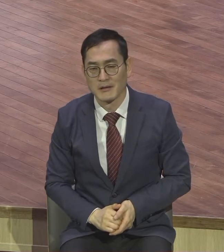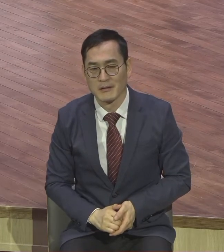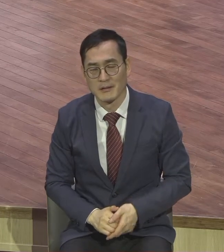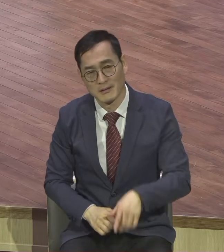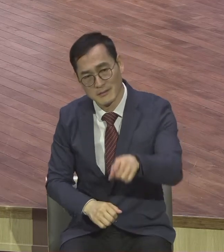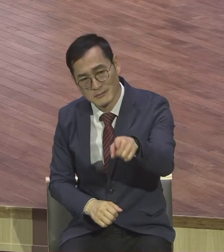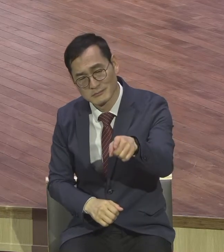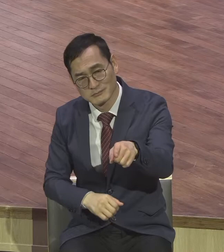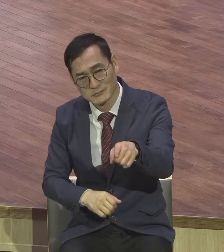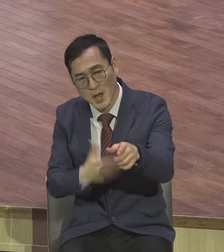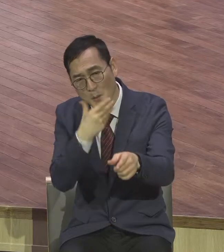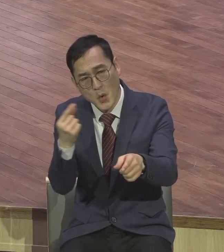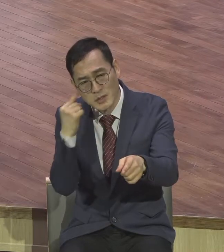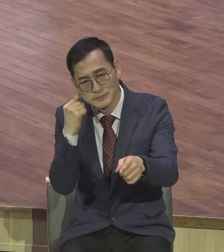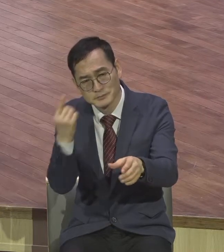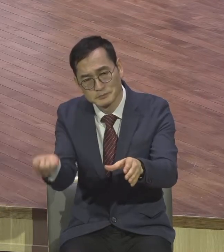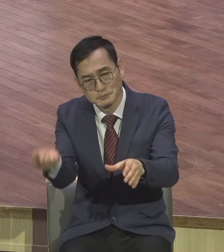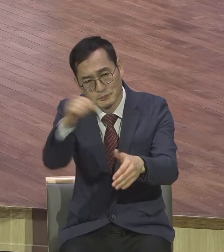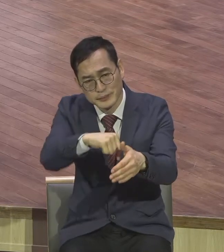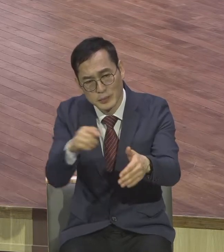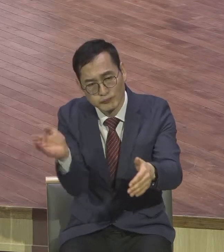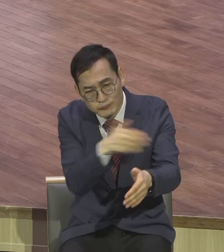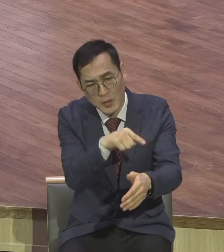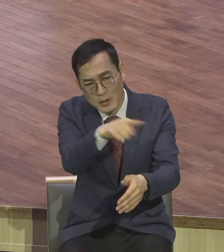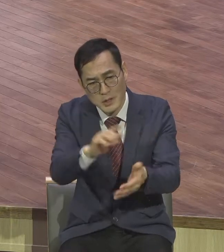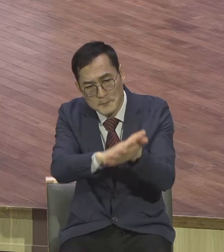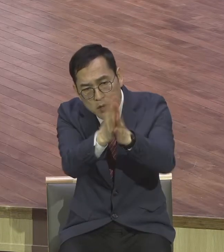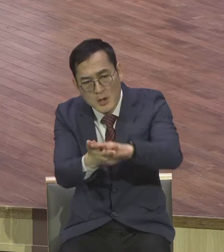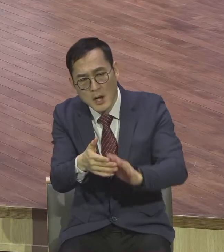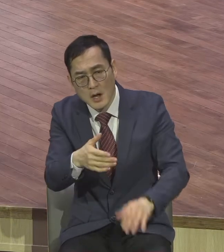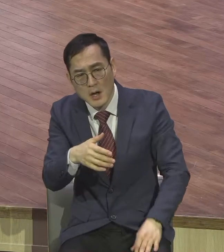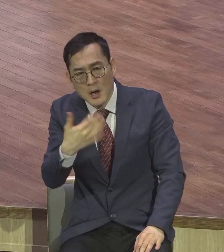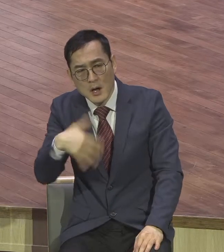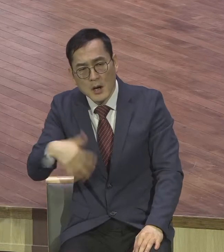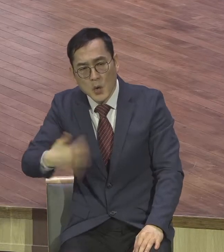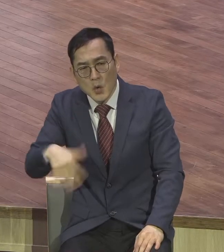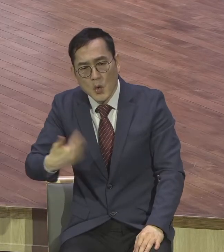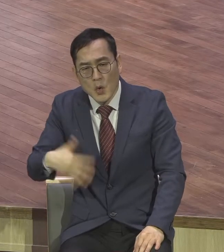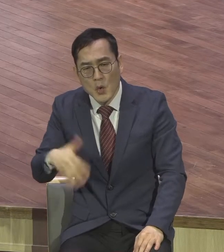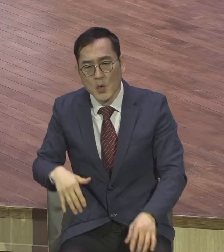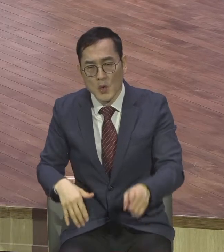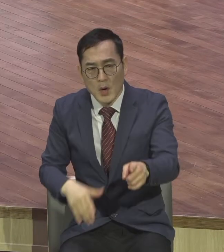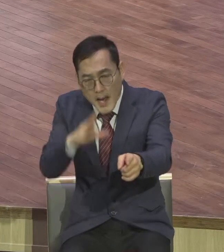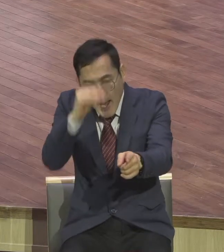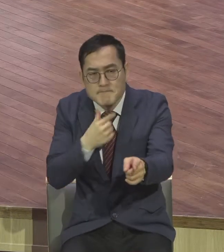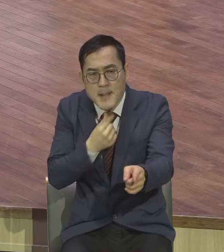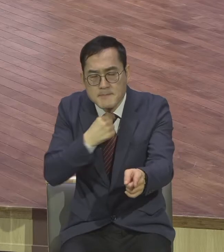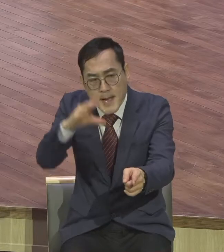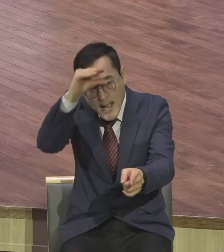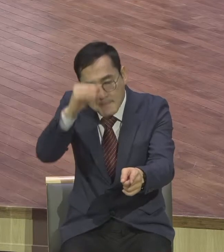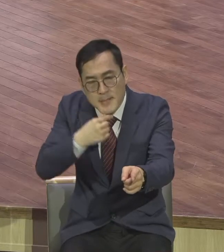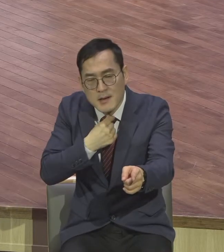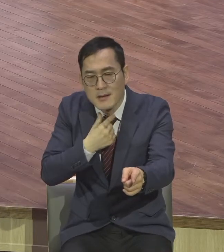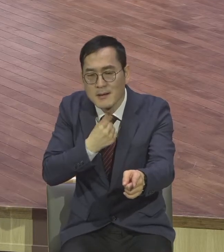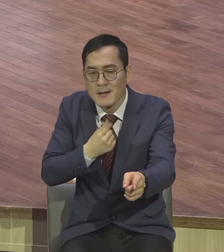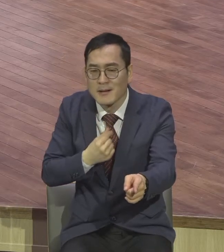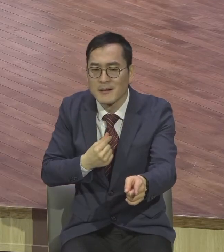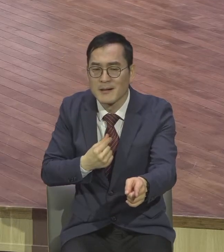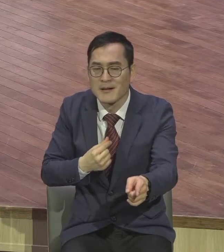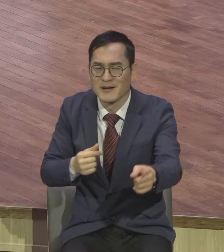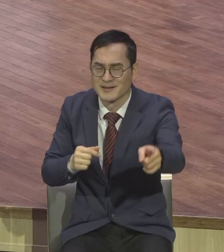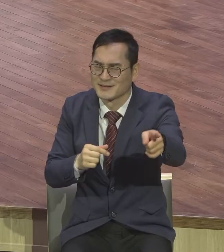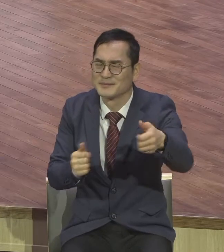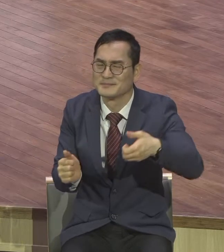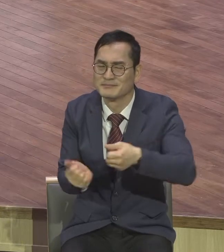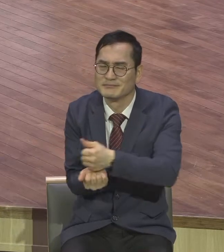볼일 없는데 복음 덜하더니 저렇게 변화됐구나 영적 감화력 특별히 부모 세대가 잔재에게는 영적 감화력을